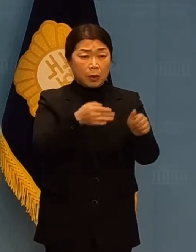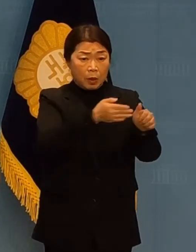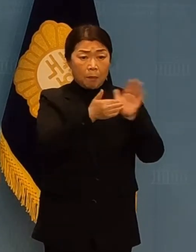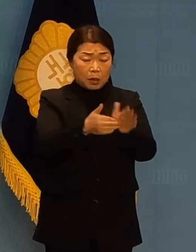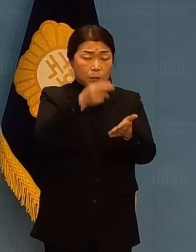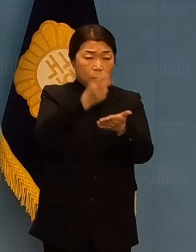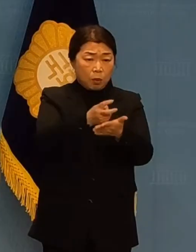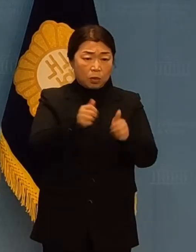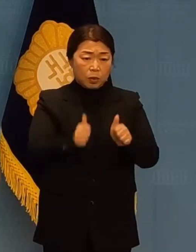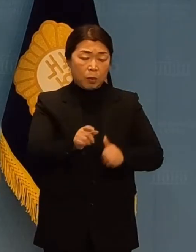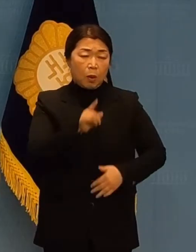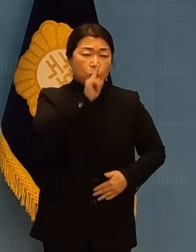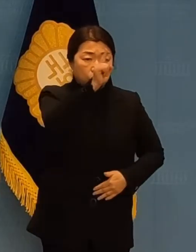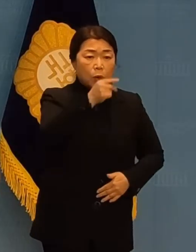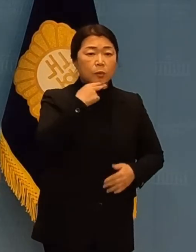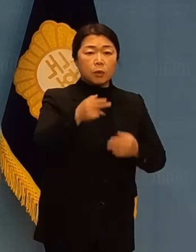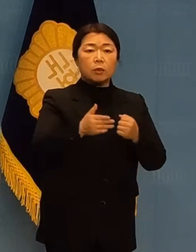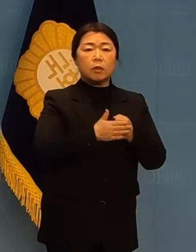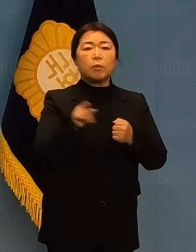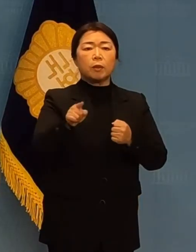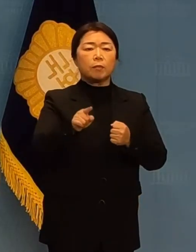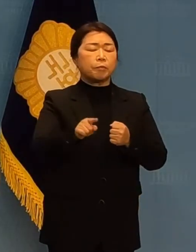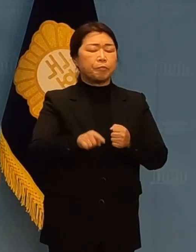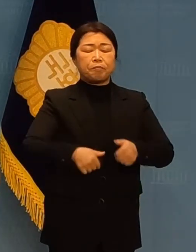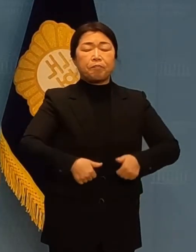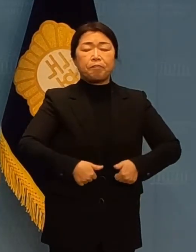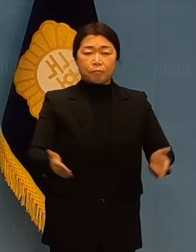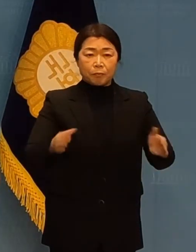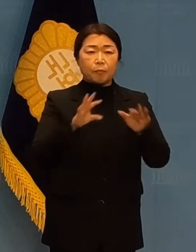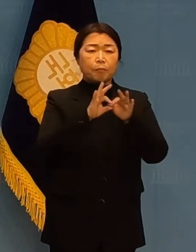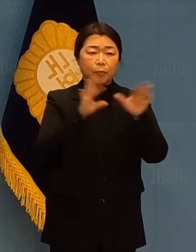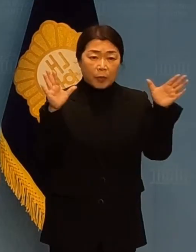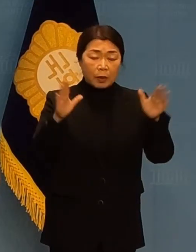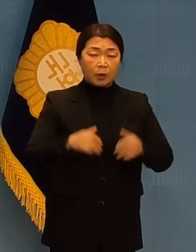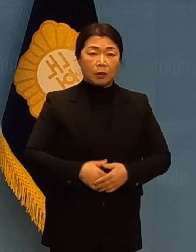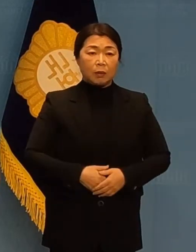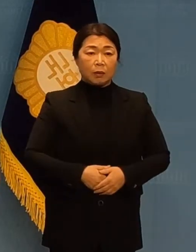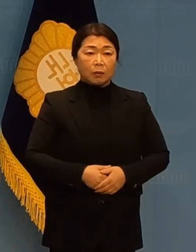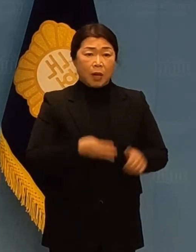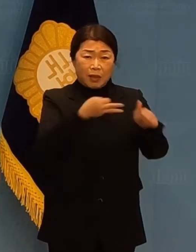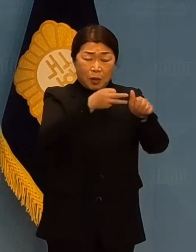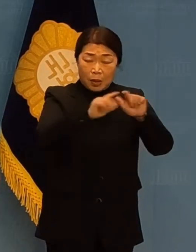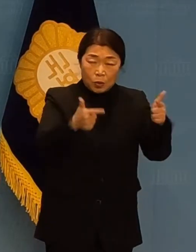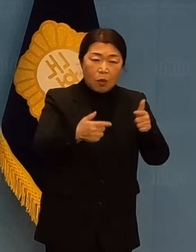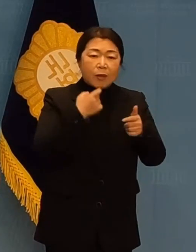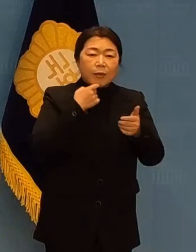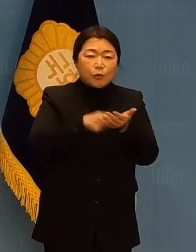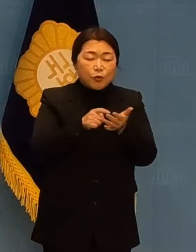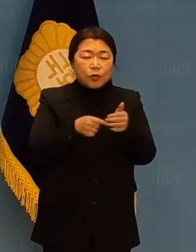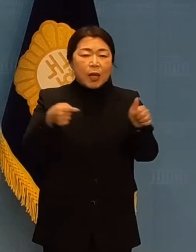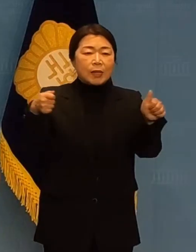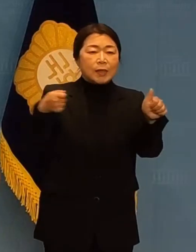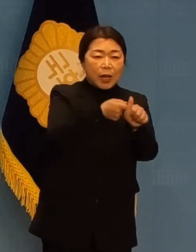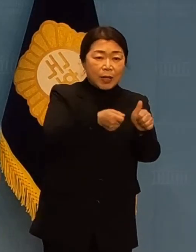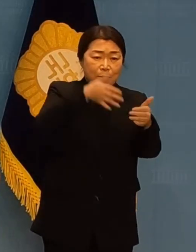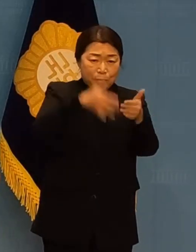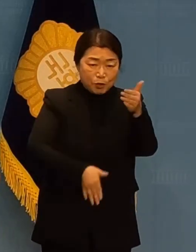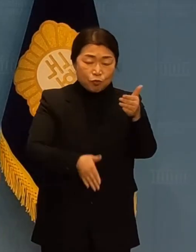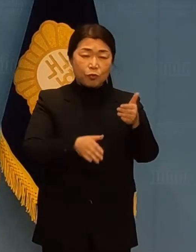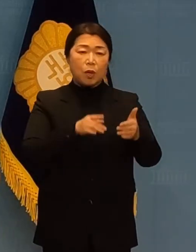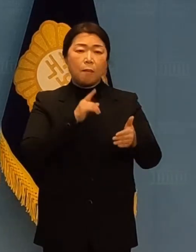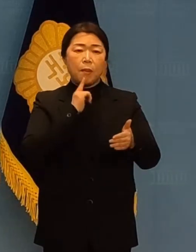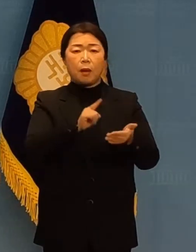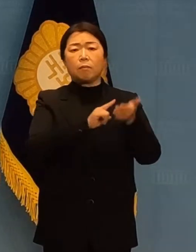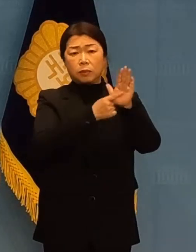적용하지 않는다는 그 취지조차 무시한 채 테러가 아닌 단순 살인 미수라고 단정했습니다.